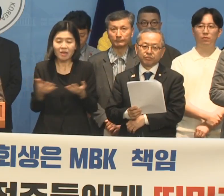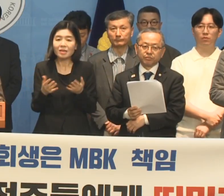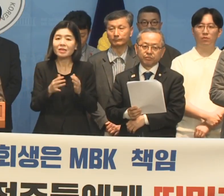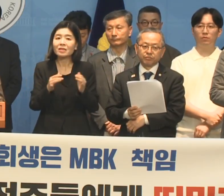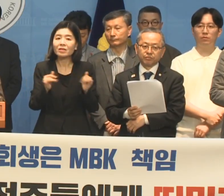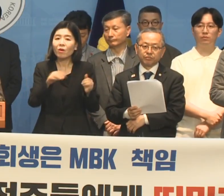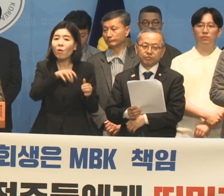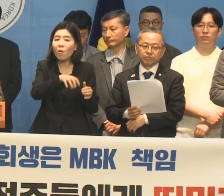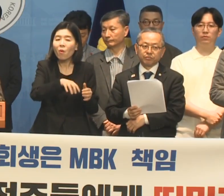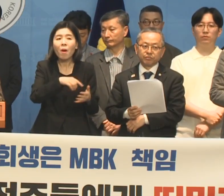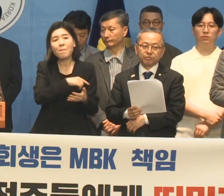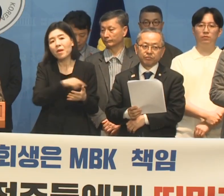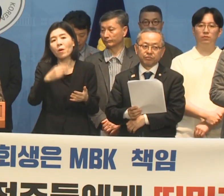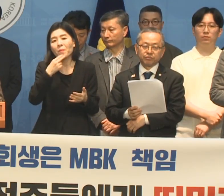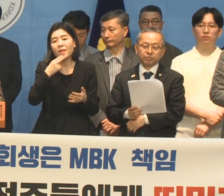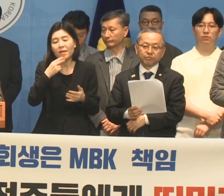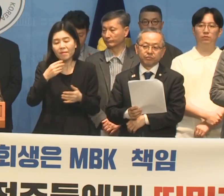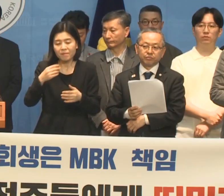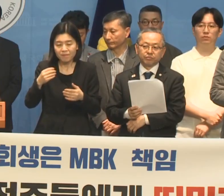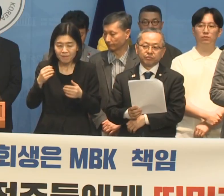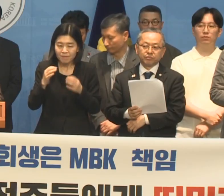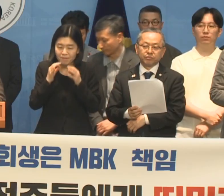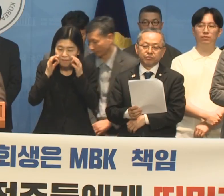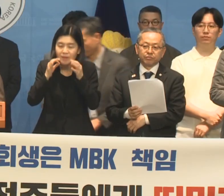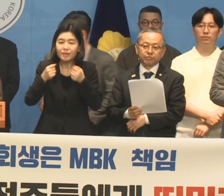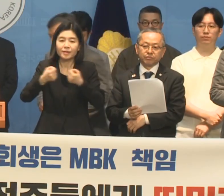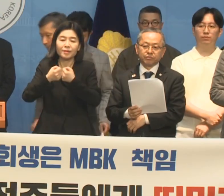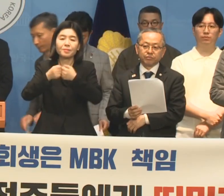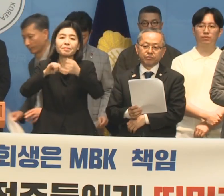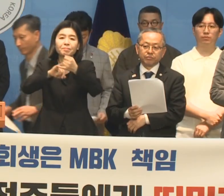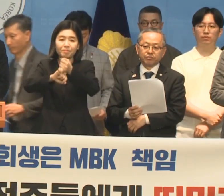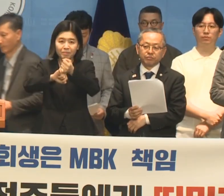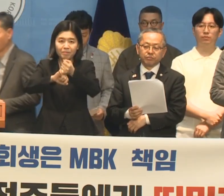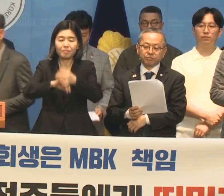않도록 끝까지 싸우겠다는 말씀을 드립니다.